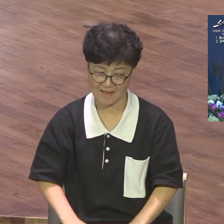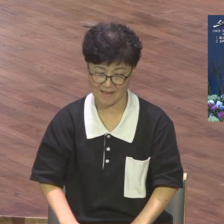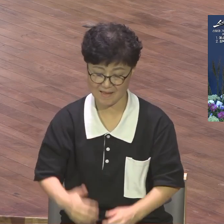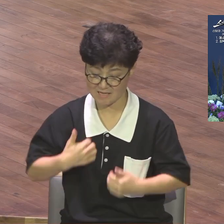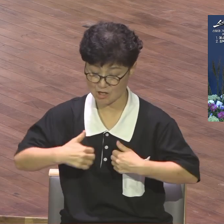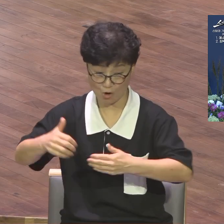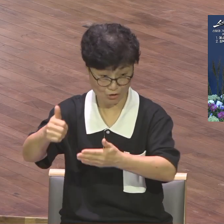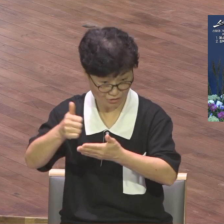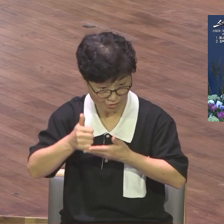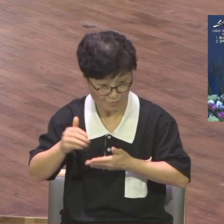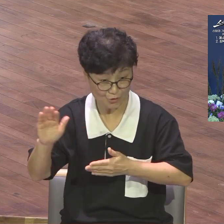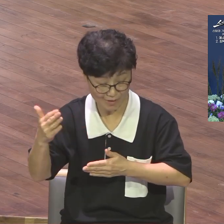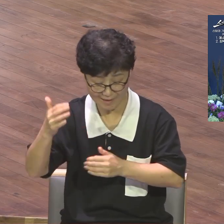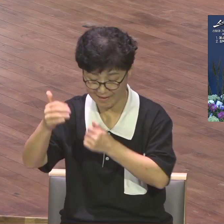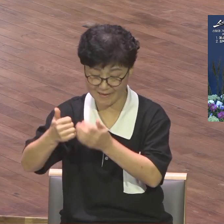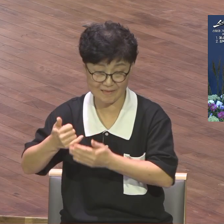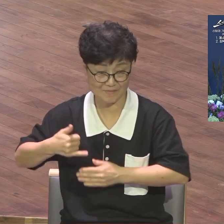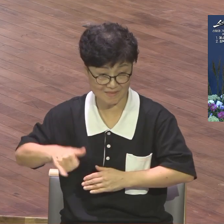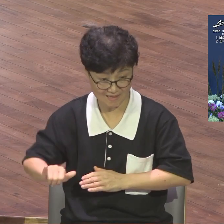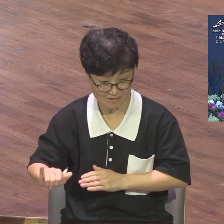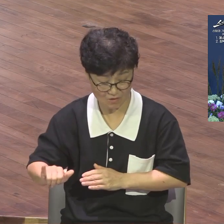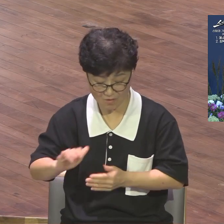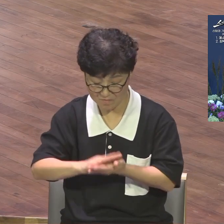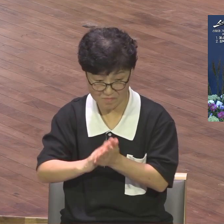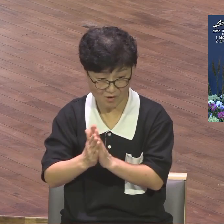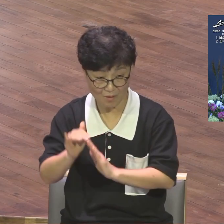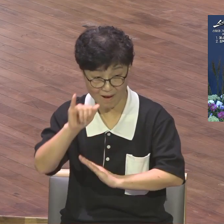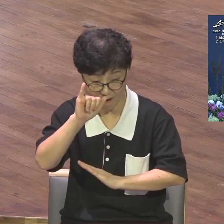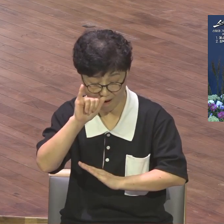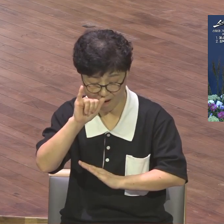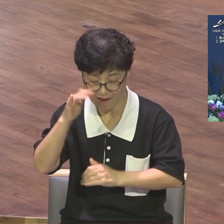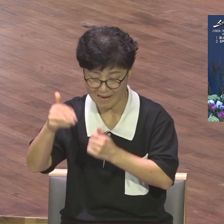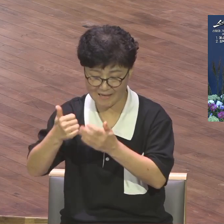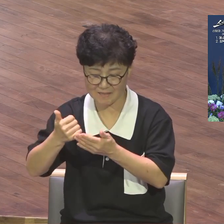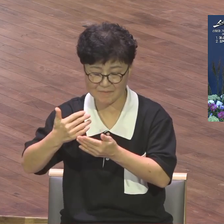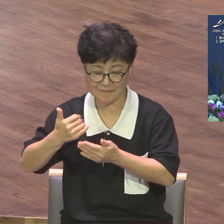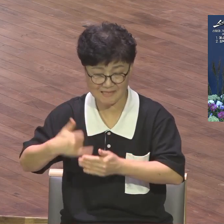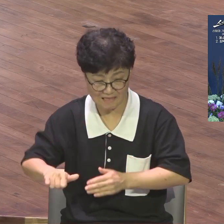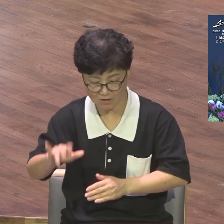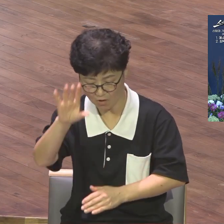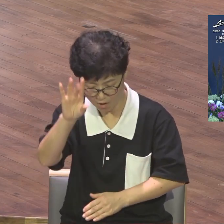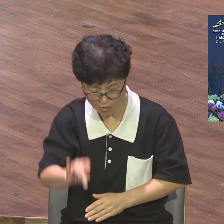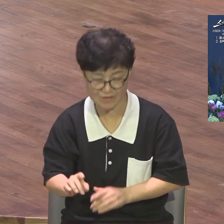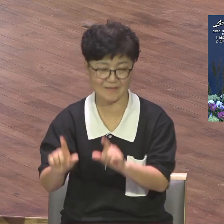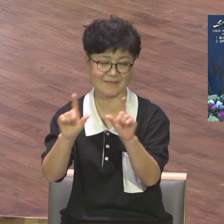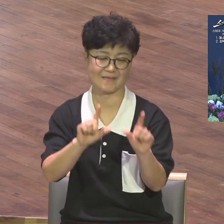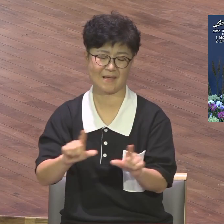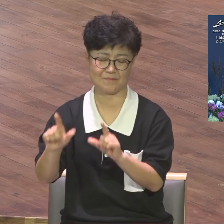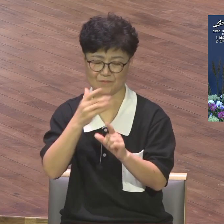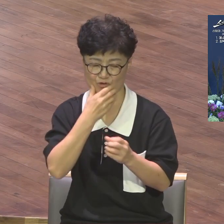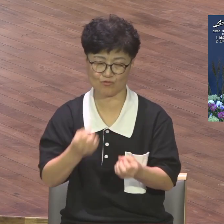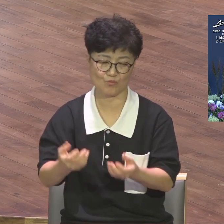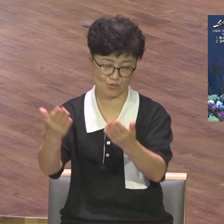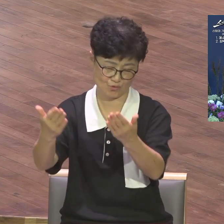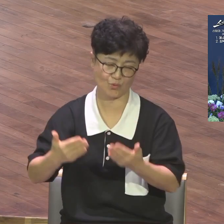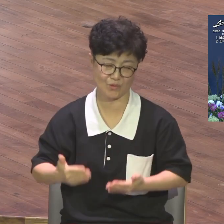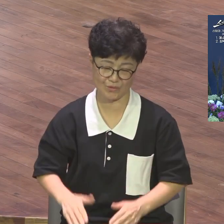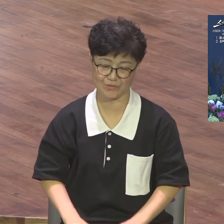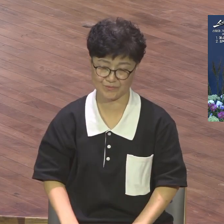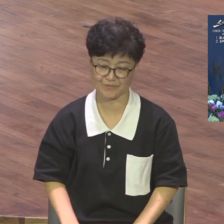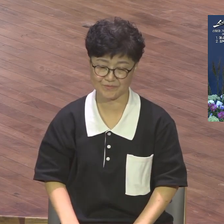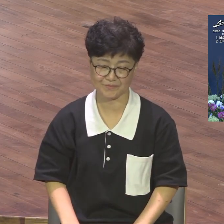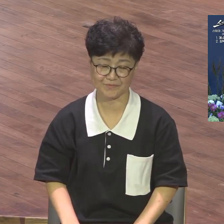통하여서 이제는 하나님의 자녀로 변화된 삶을 살 수 있도록 축복해 주시는 것입니다. 삭개오의 변화된